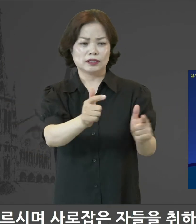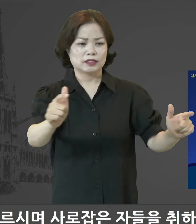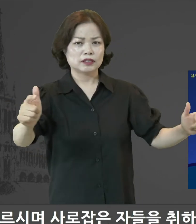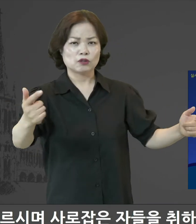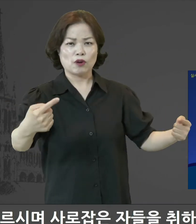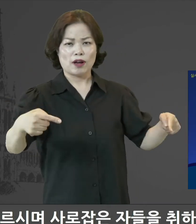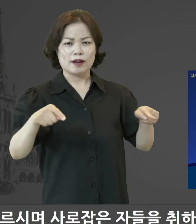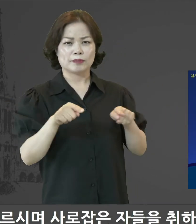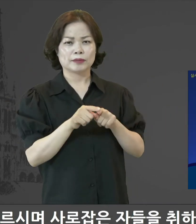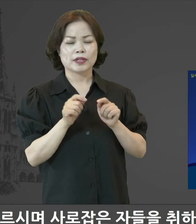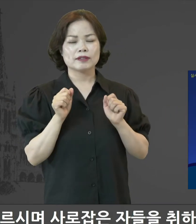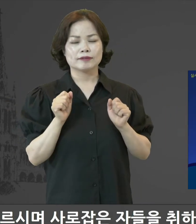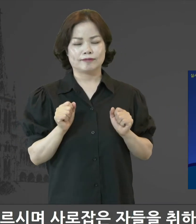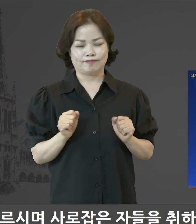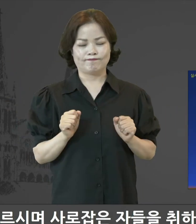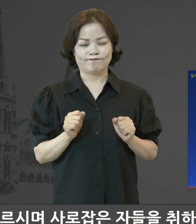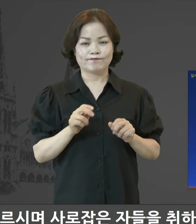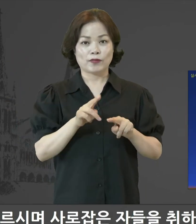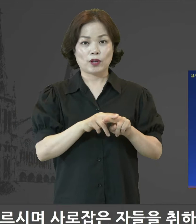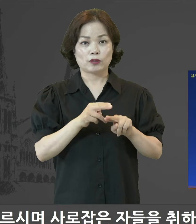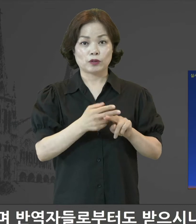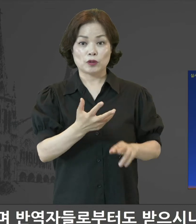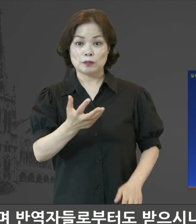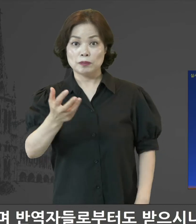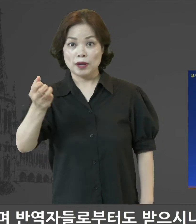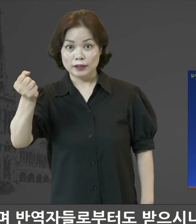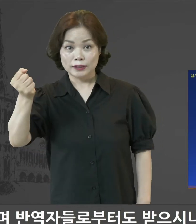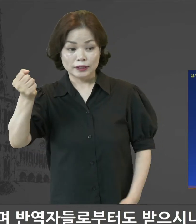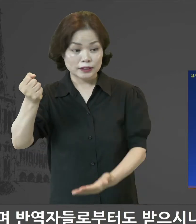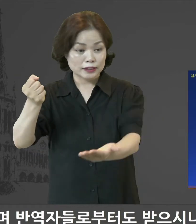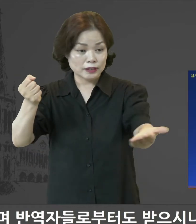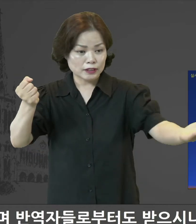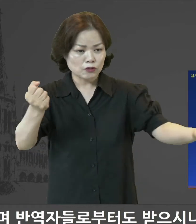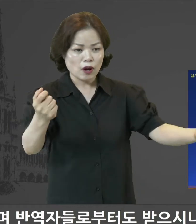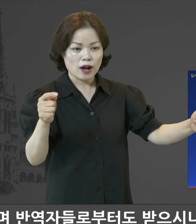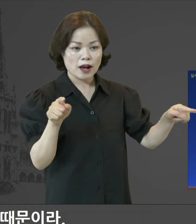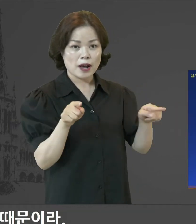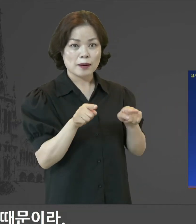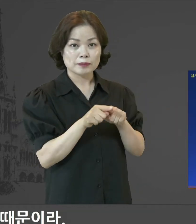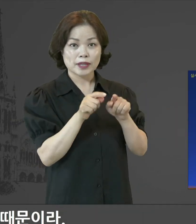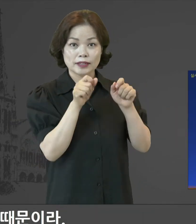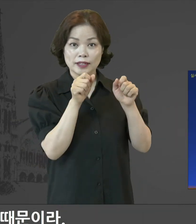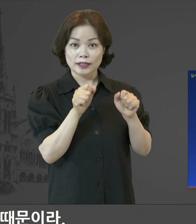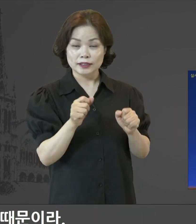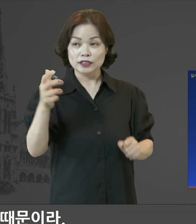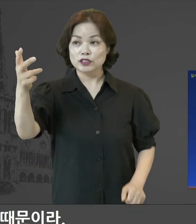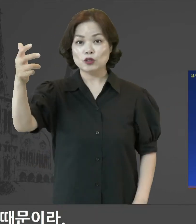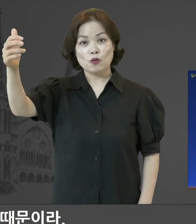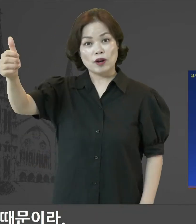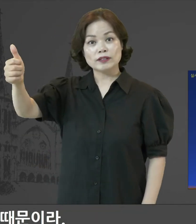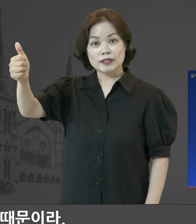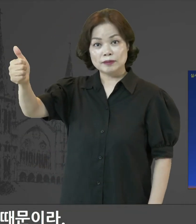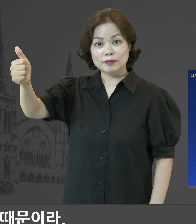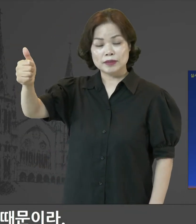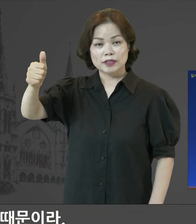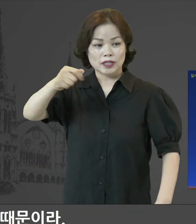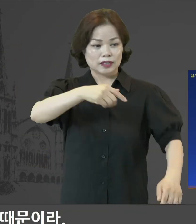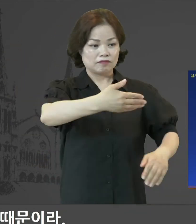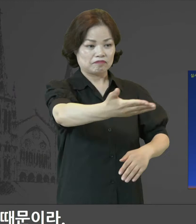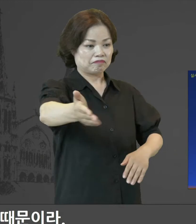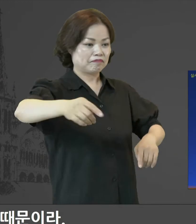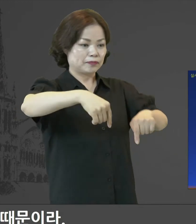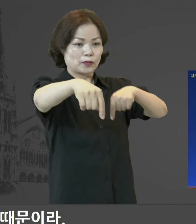함께 계시기 때문이라. 선물을 받으시면서 그들과 함께 계시는 여호와 하나님, 이제 그들을